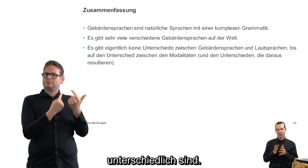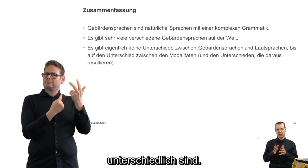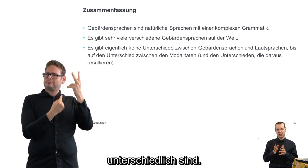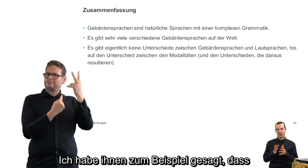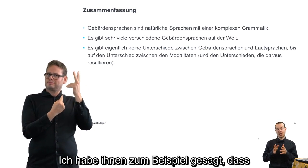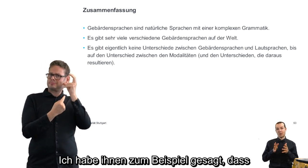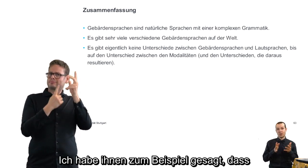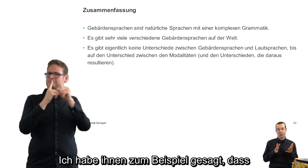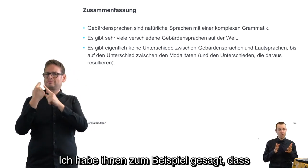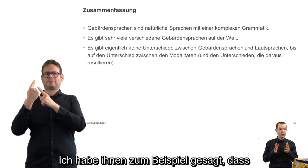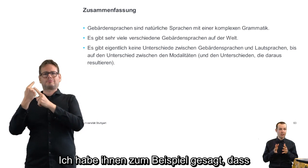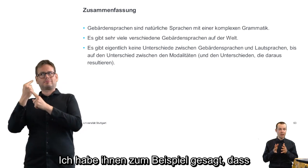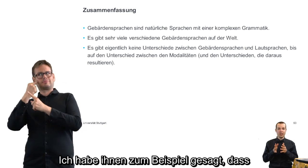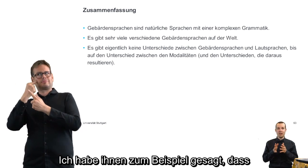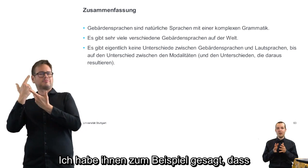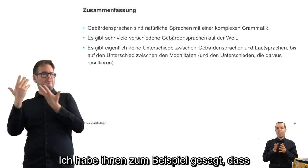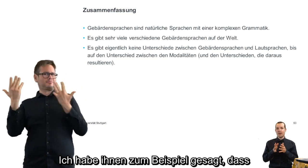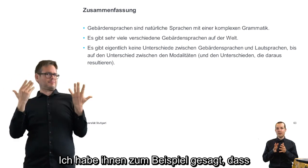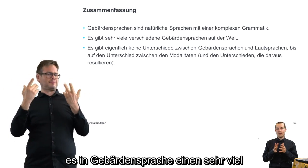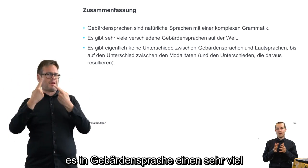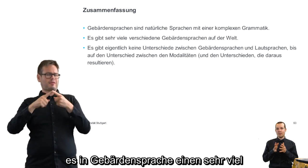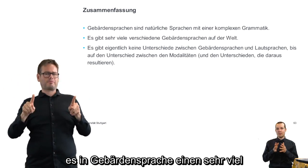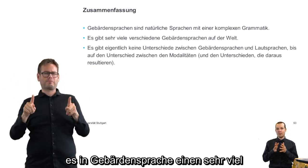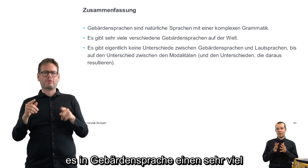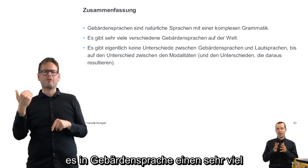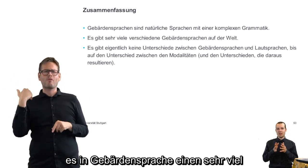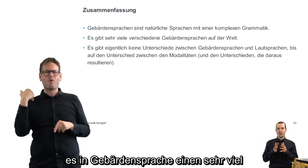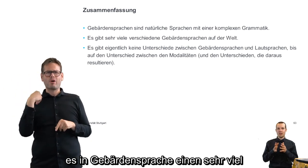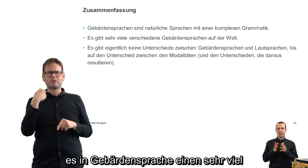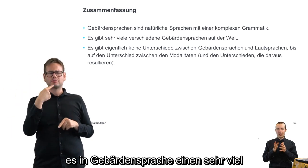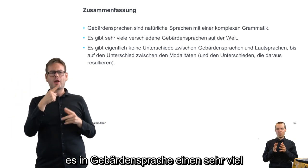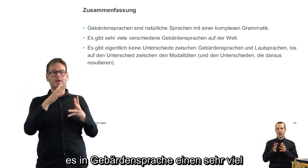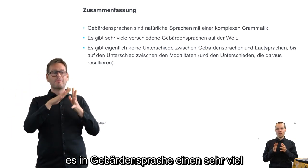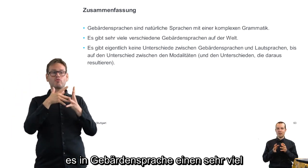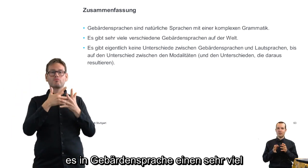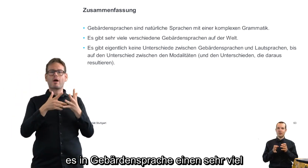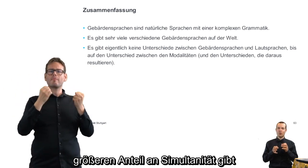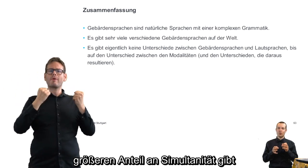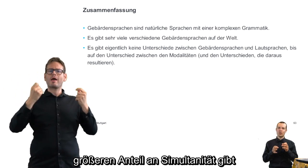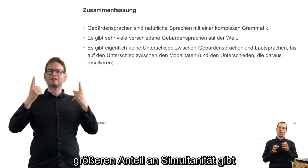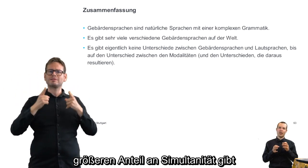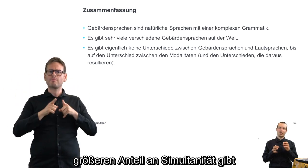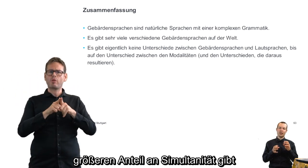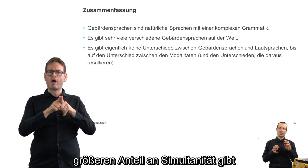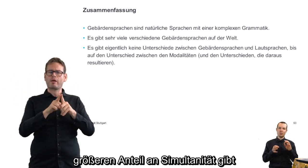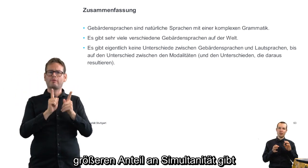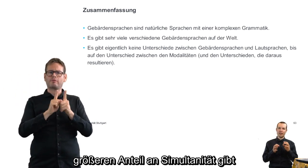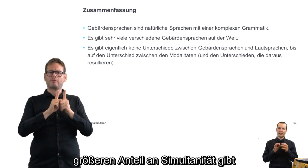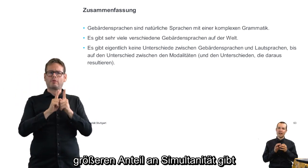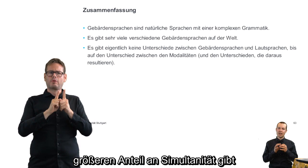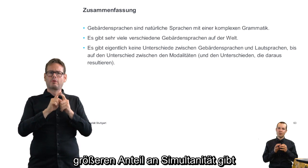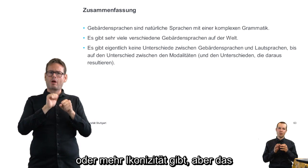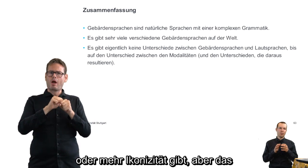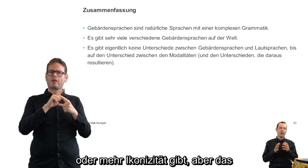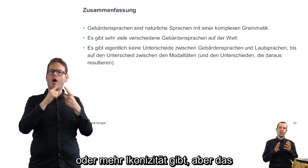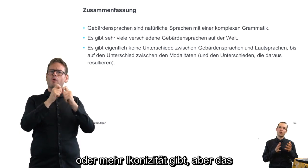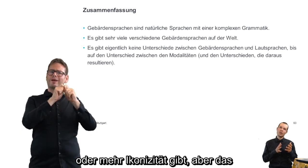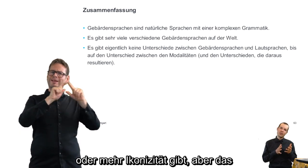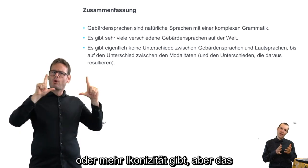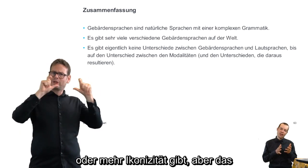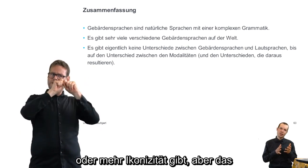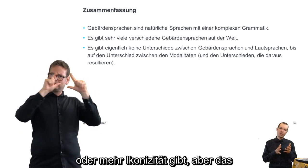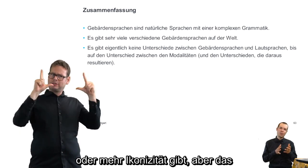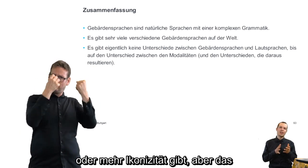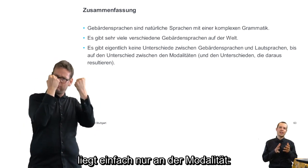unterschiedlich sind ich habe Ihnen zum Beispiel gesagt dass es in Gebärdensprachen einen sehr viel größeren Anteil an Simultanität gibt oder mehr